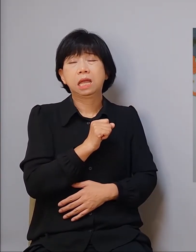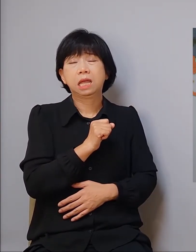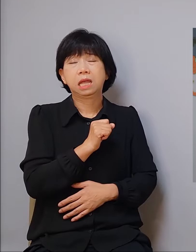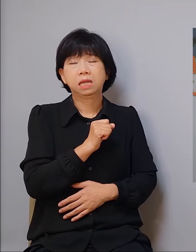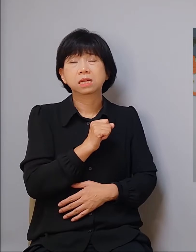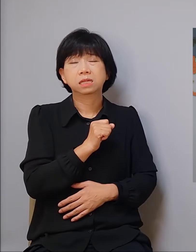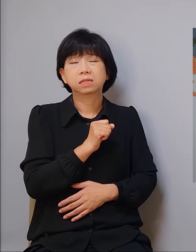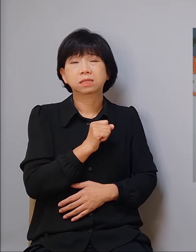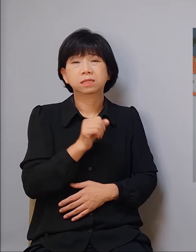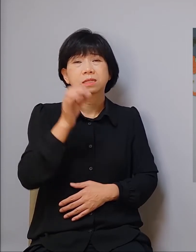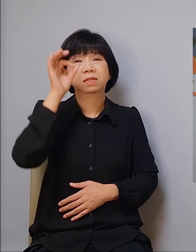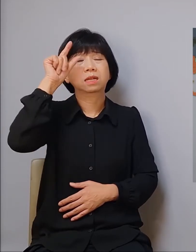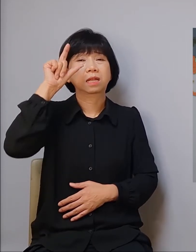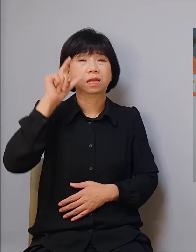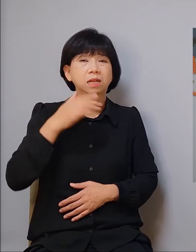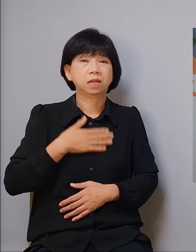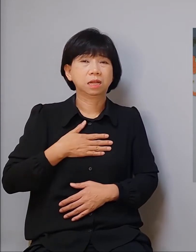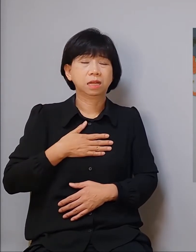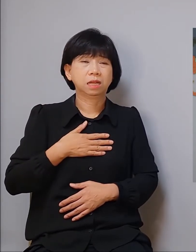불평을 늘어놓습니다. 하나님,